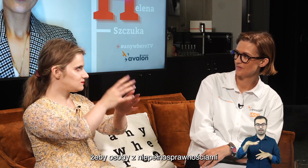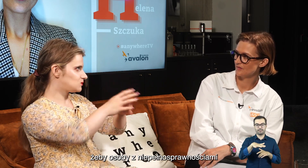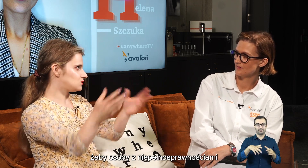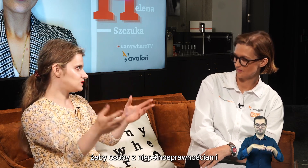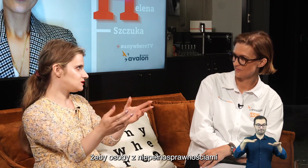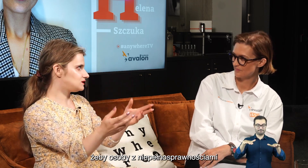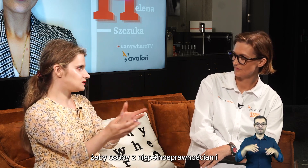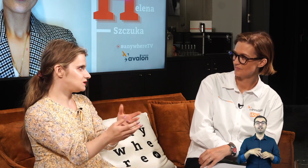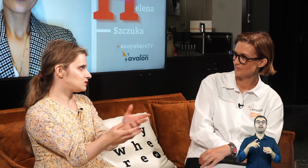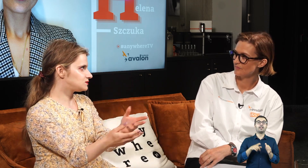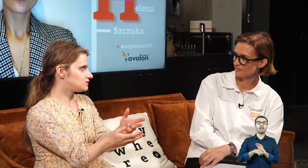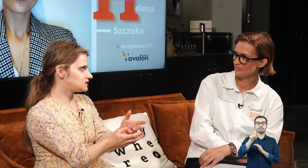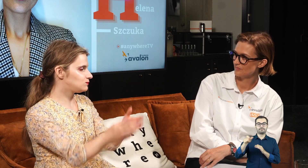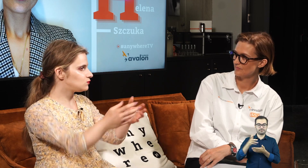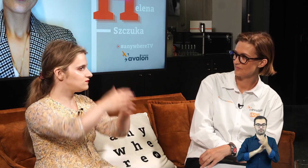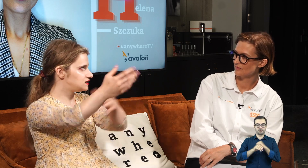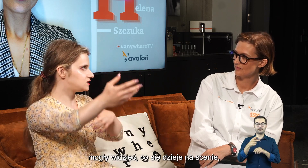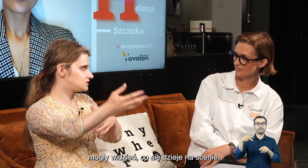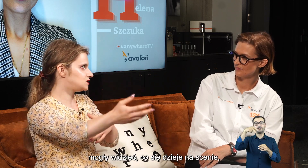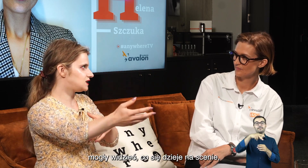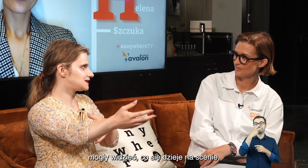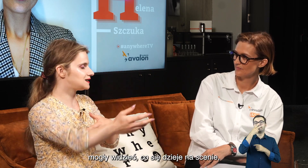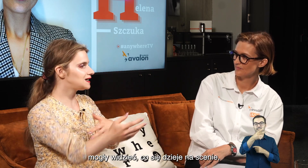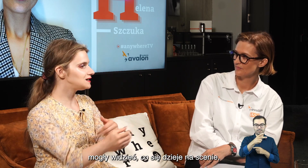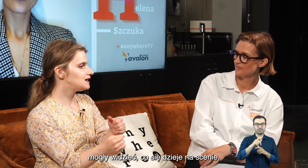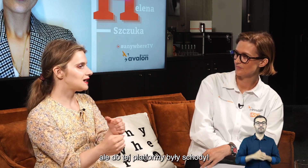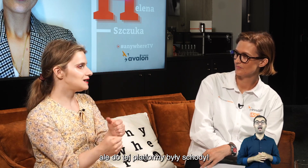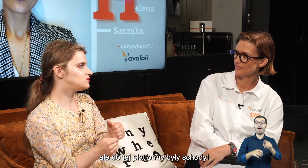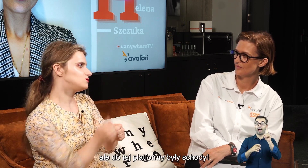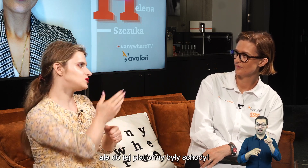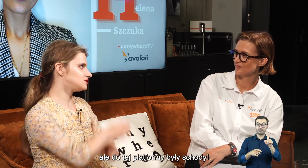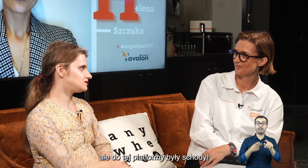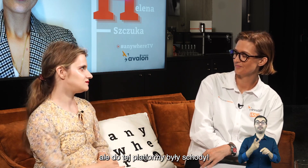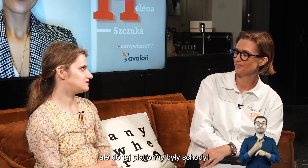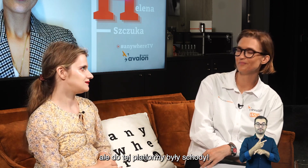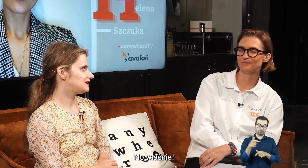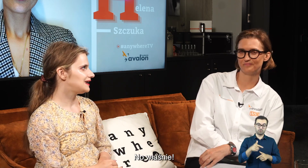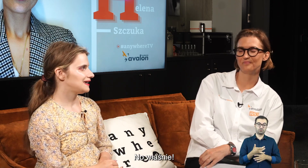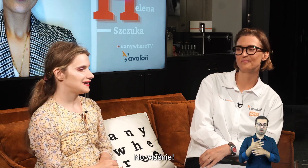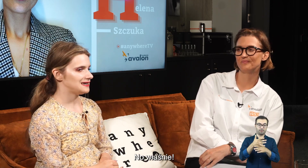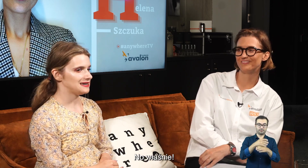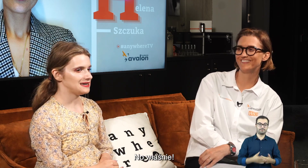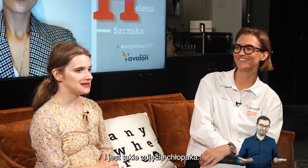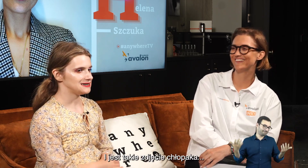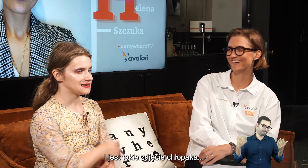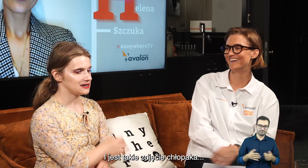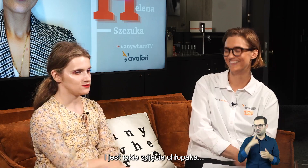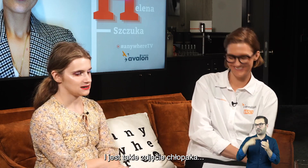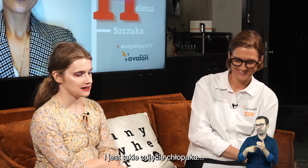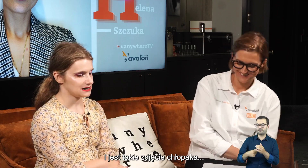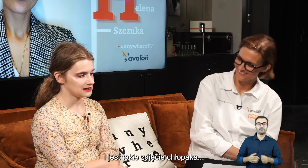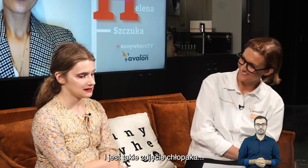żeby osoby z niepełnosprawnościami mogły widzieć, co się dzieje na scenie. Ale do niej były schody. Mhm. No właśnie. I jest